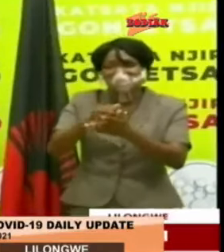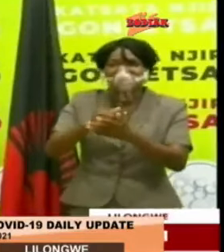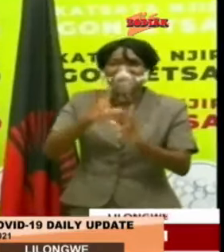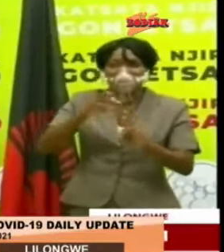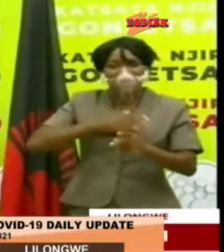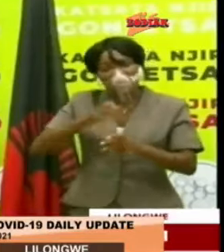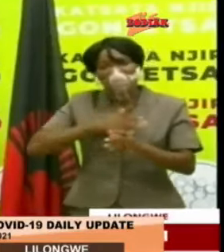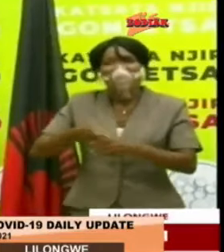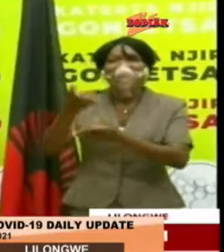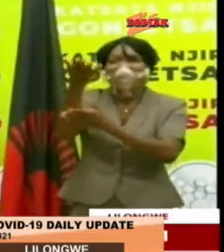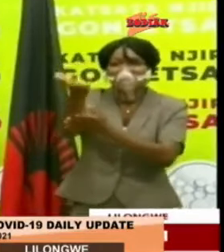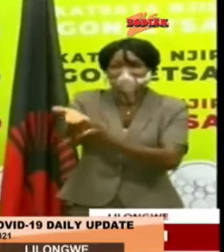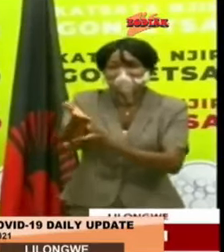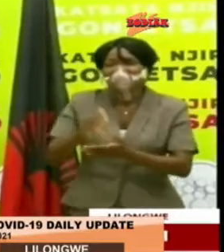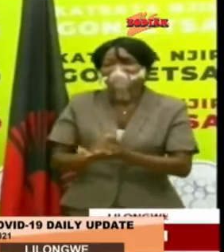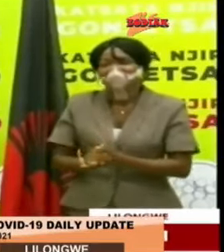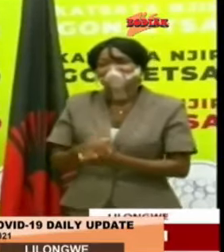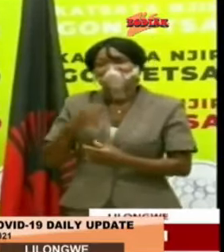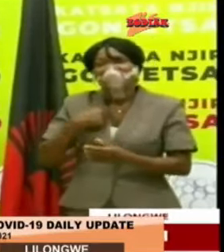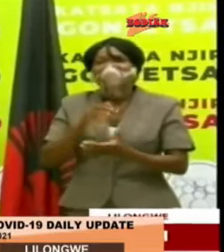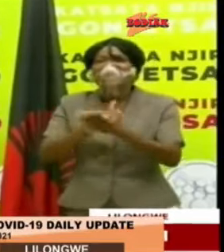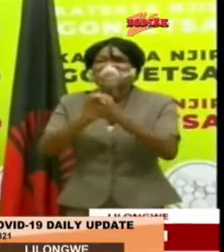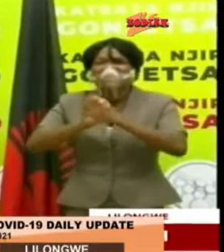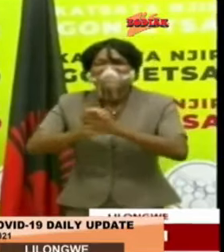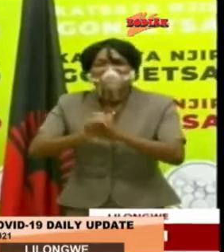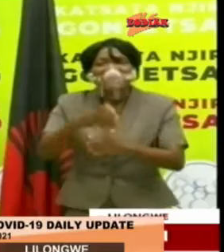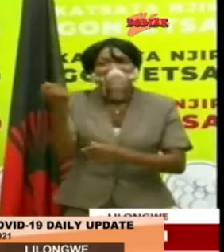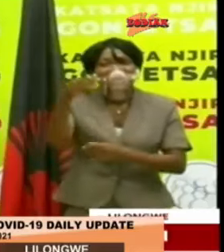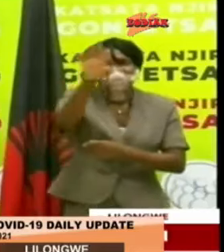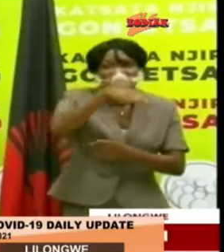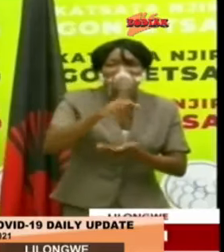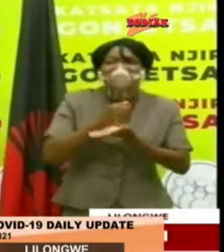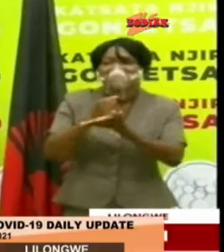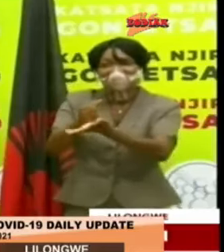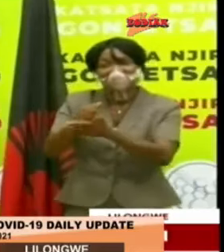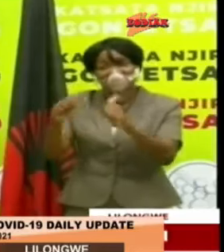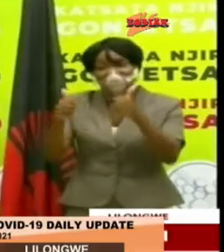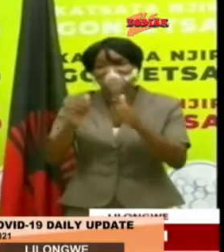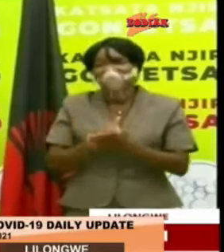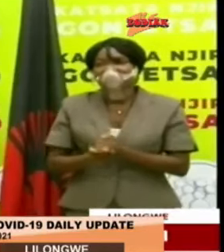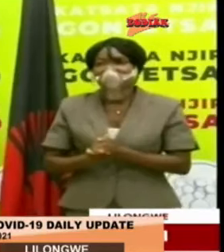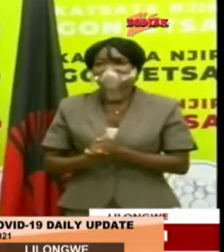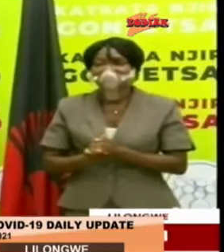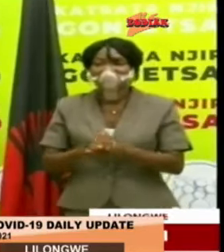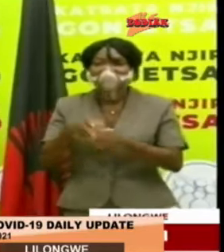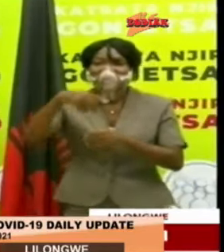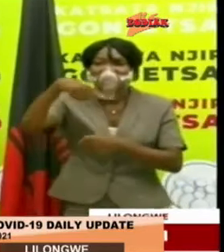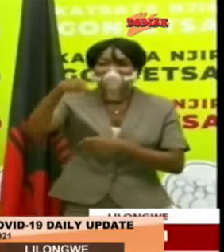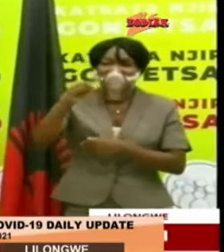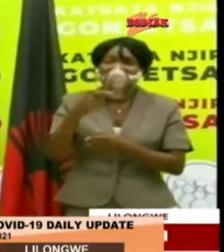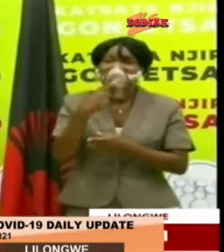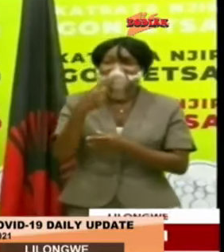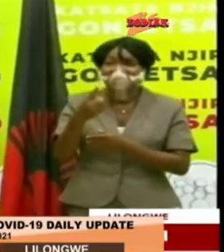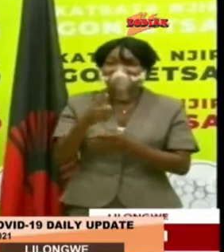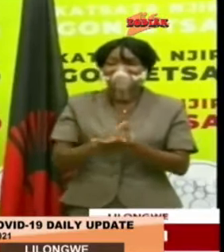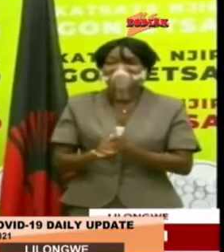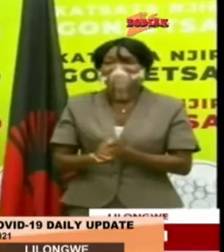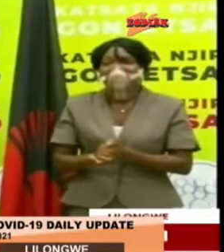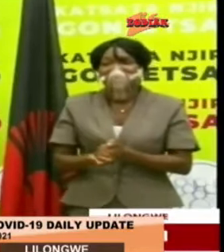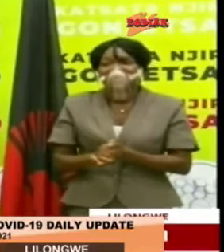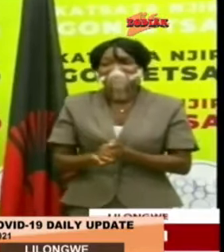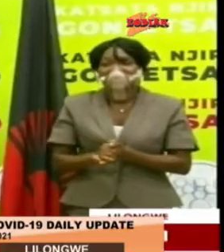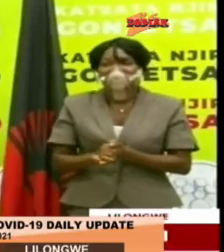tiyeni tithandizani a president athu ananenaponso kuti auza afinansi kuti